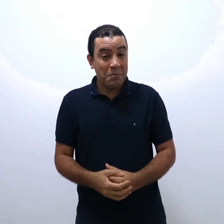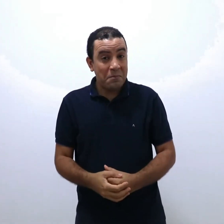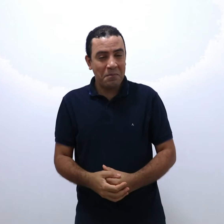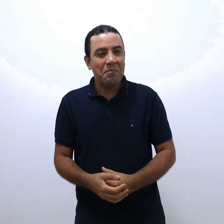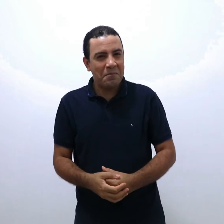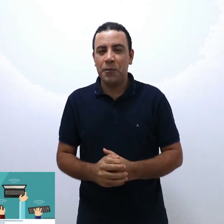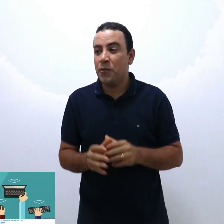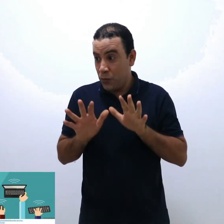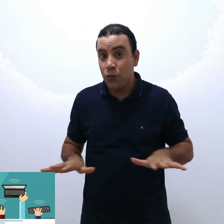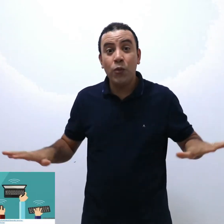conversando.